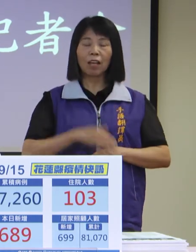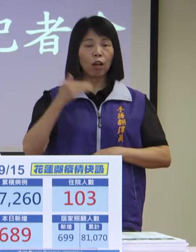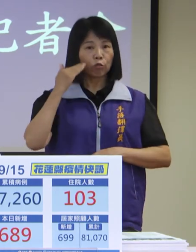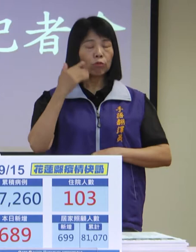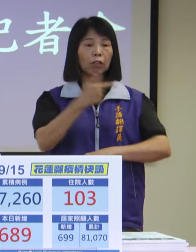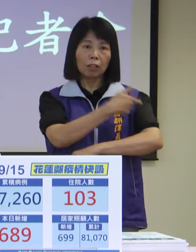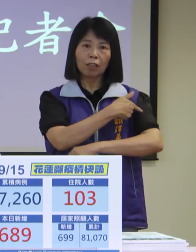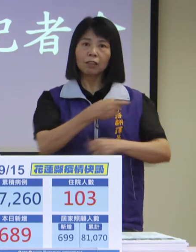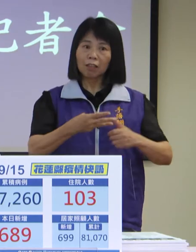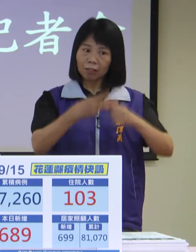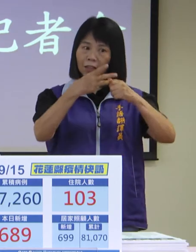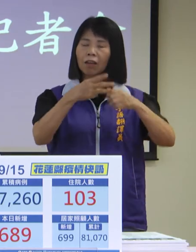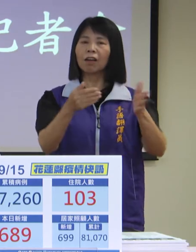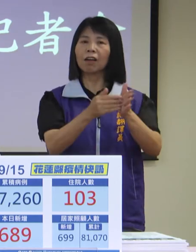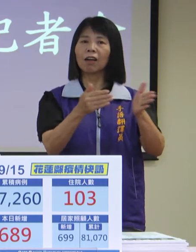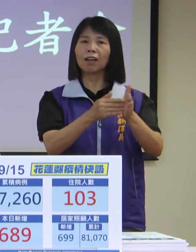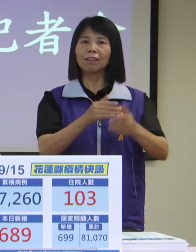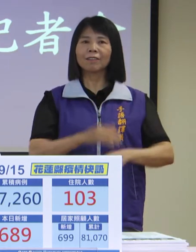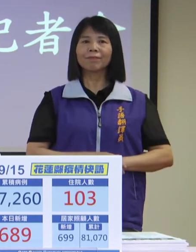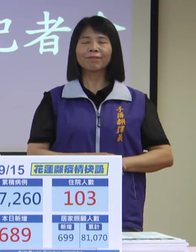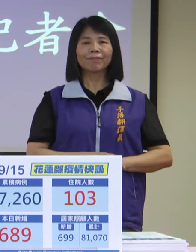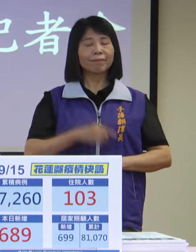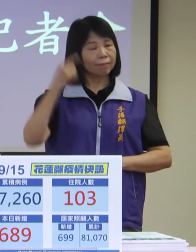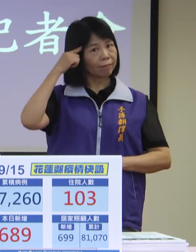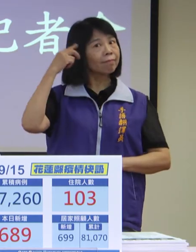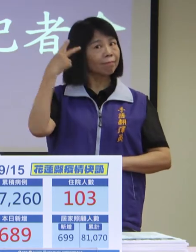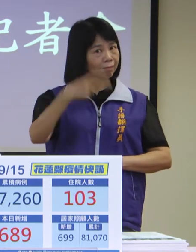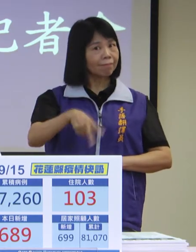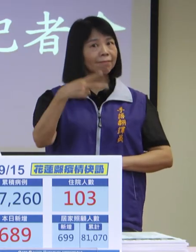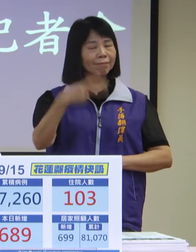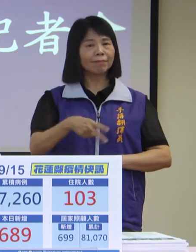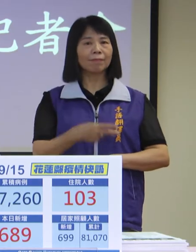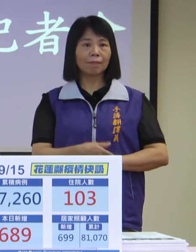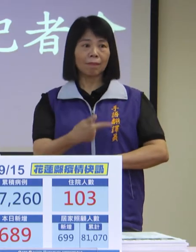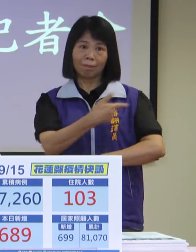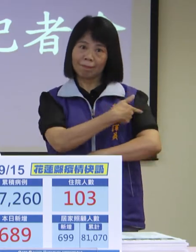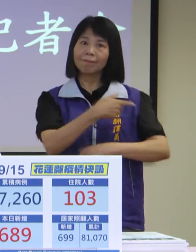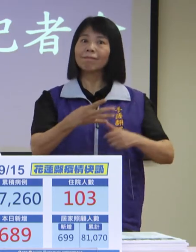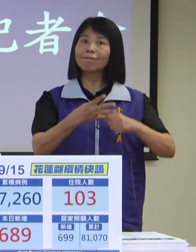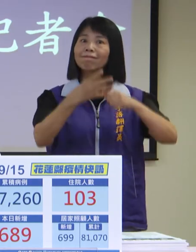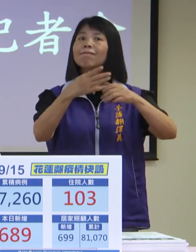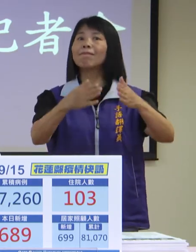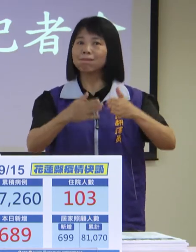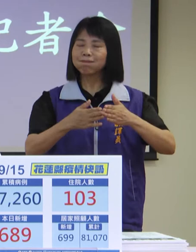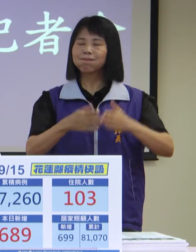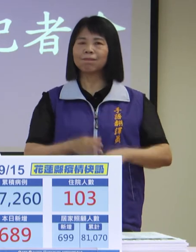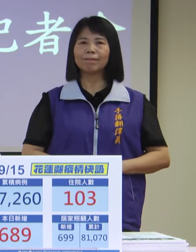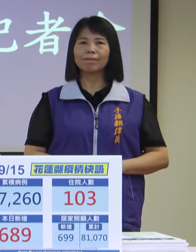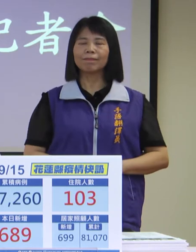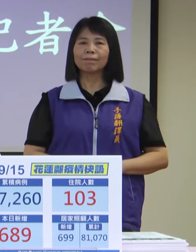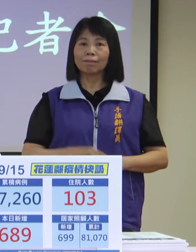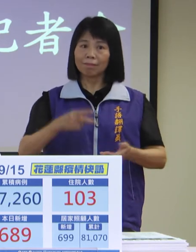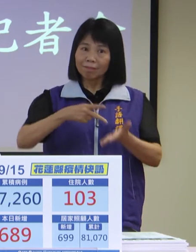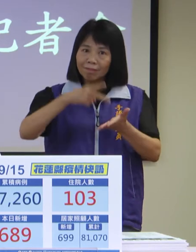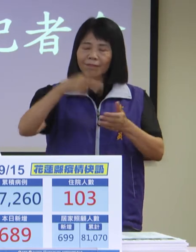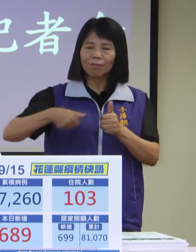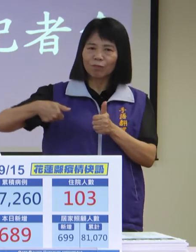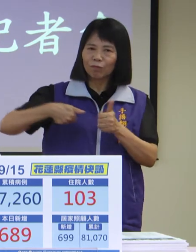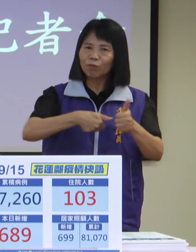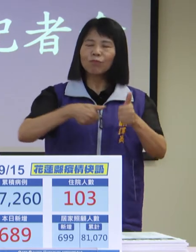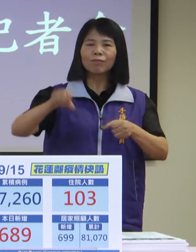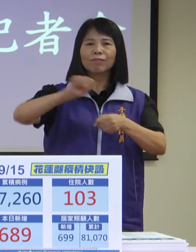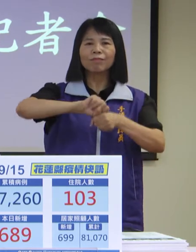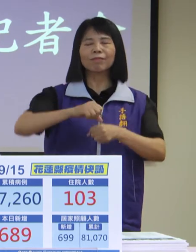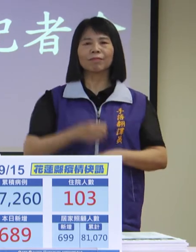果你已经打完3剂疫苗的如果你还可以来接种第4剂的疫苗，也就是第2次的追加剂如